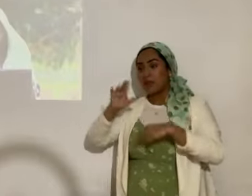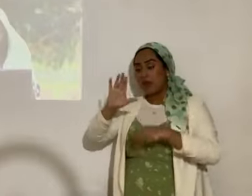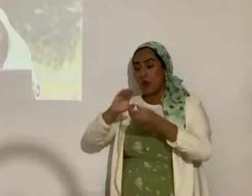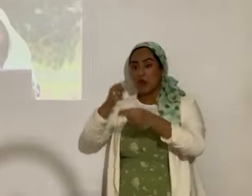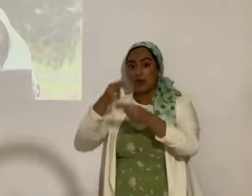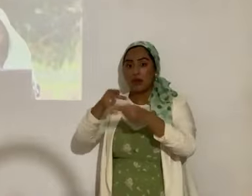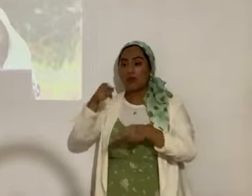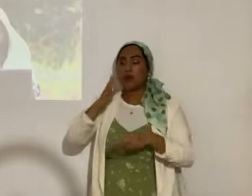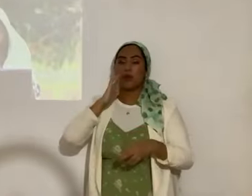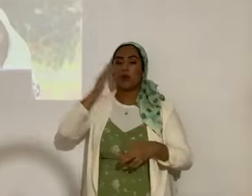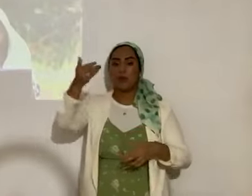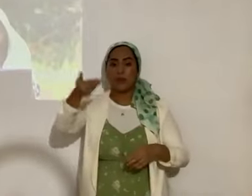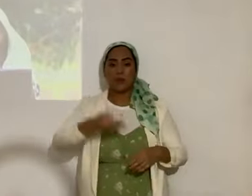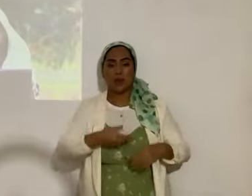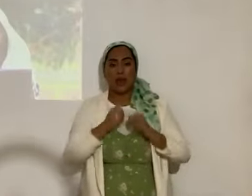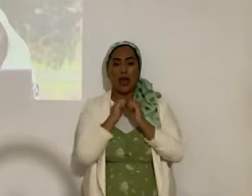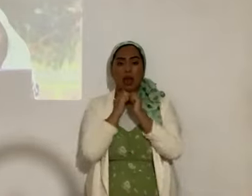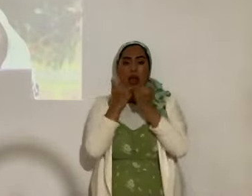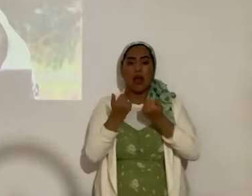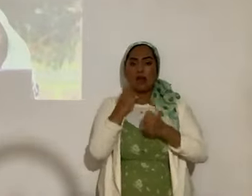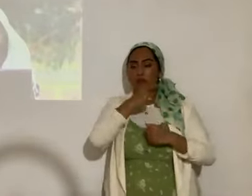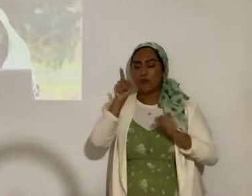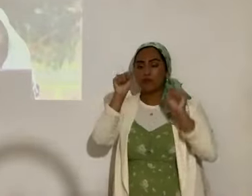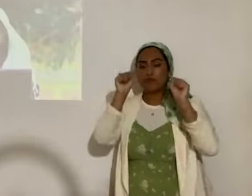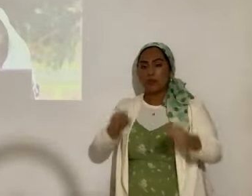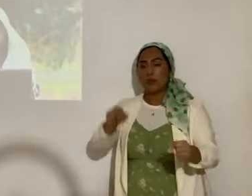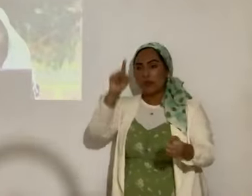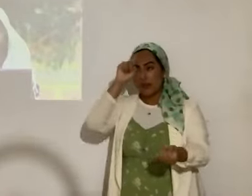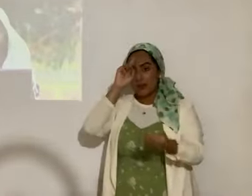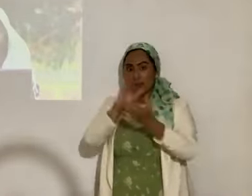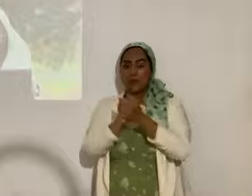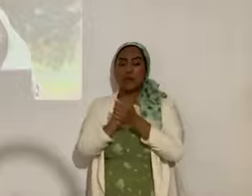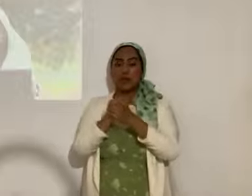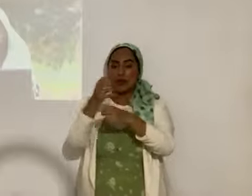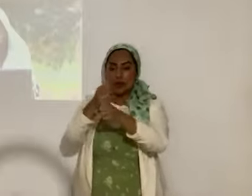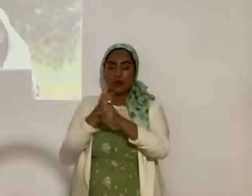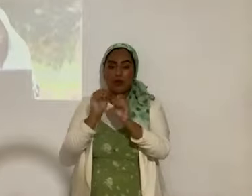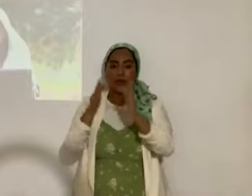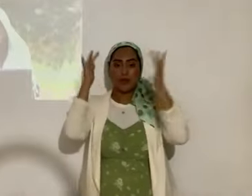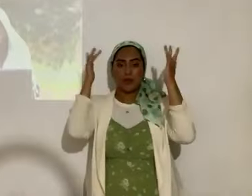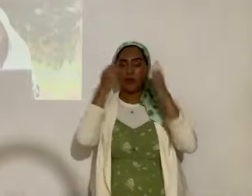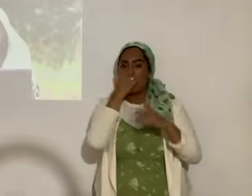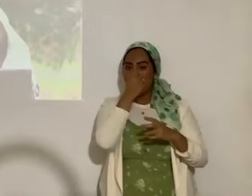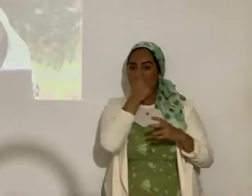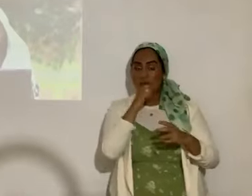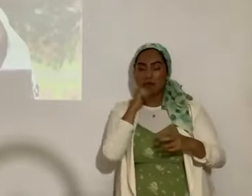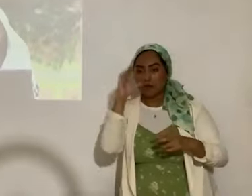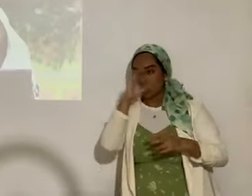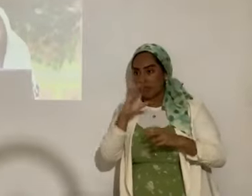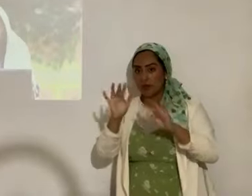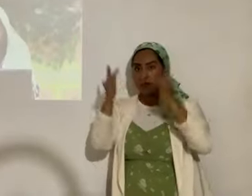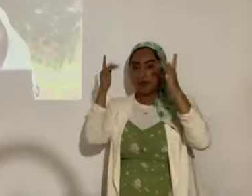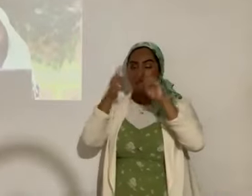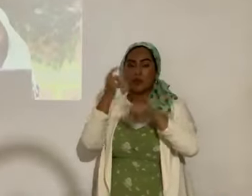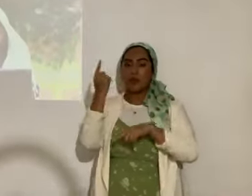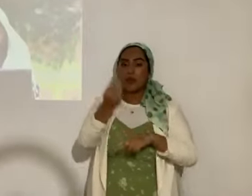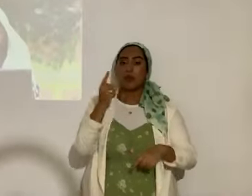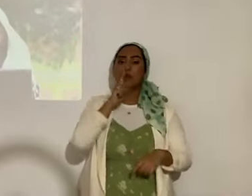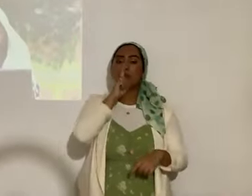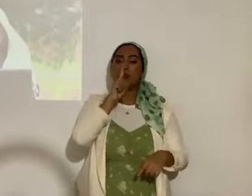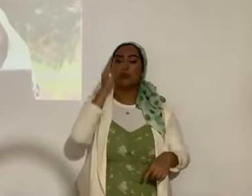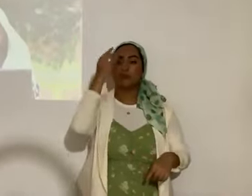a ese recibiréis Cómo podéis vosotros creer Pues recibir Gloria a los unos de los otros y no buscar y la gloria que viene del único